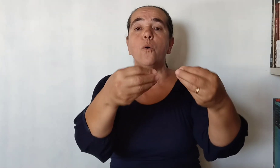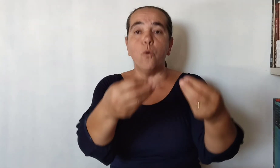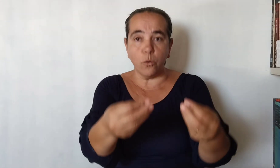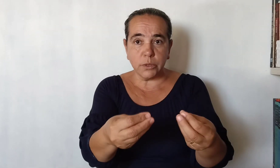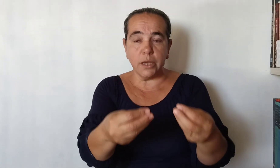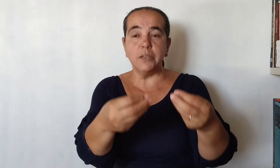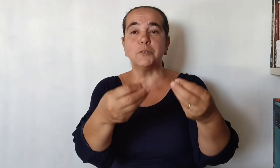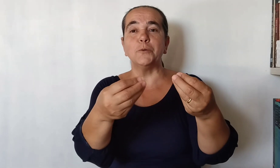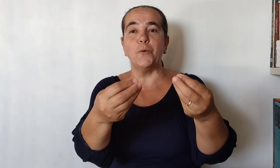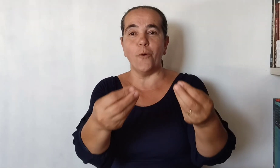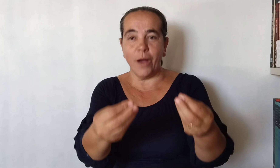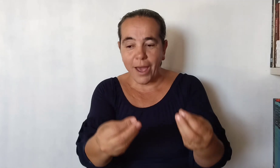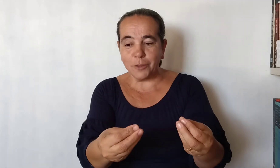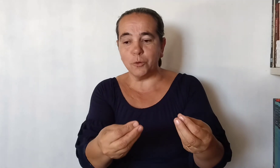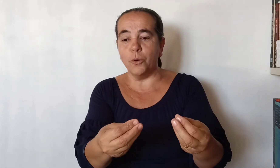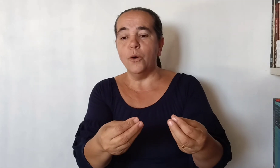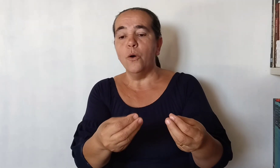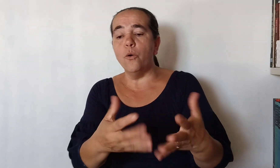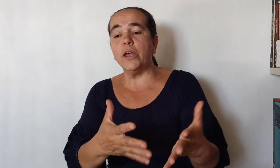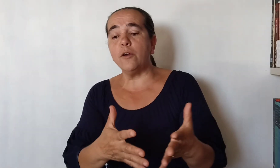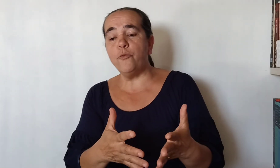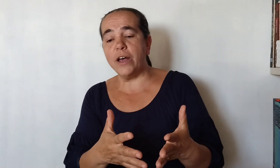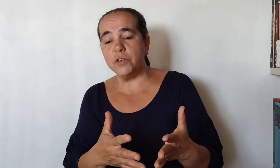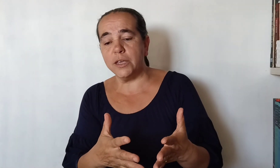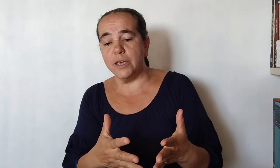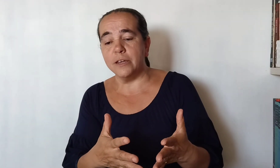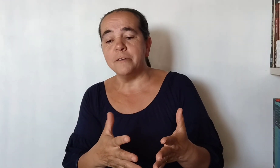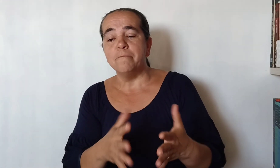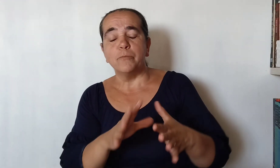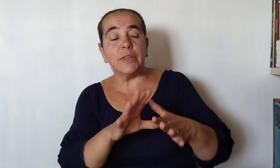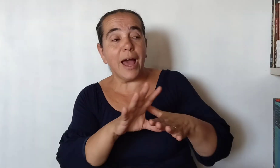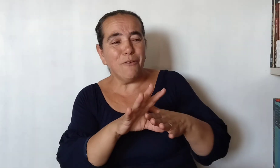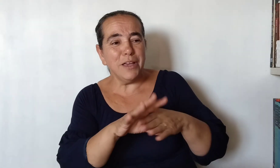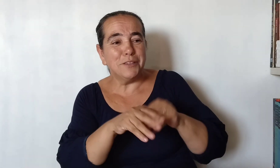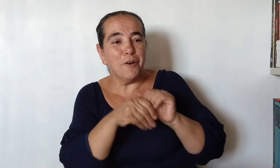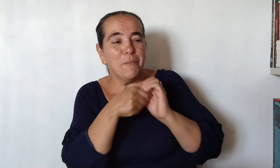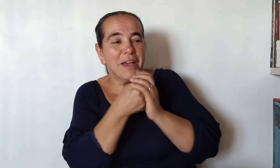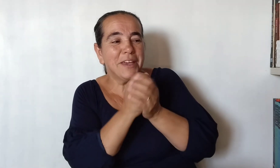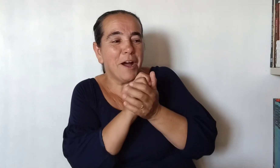o contexto correto. O que eu faço aqui? Trago esse homem aqui, ó.